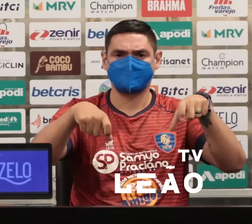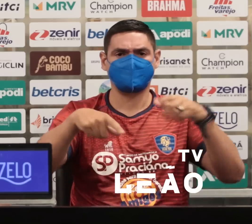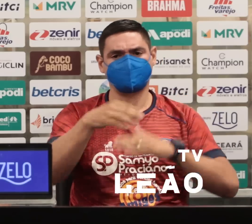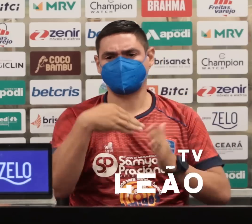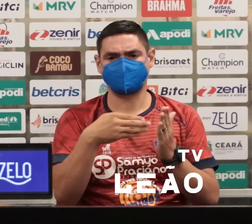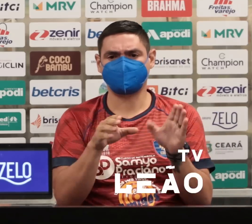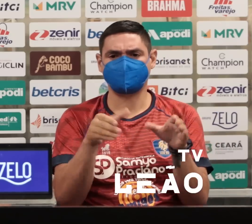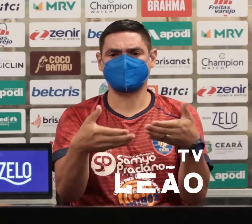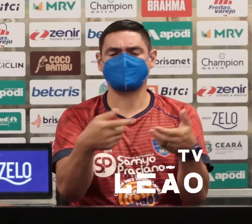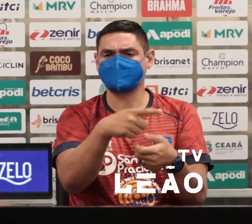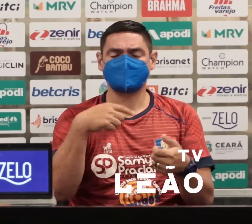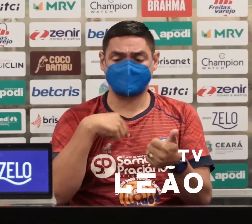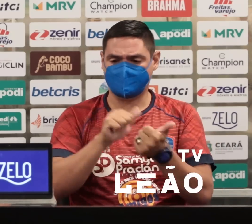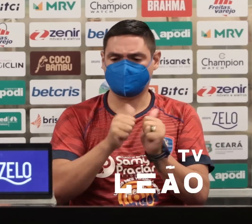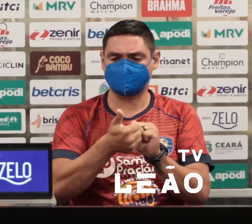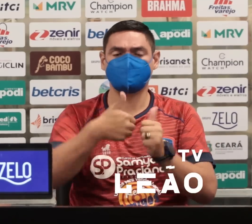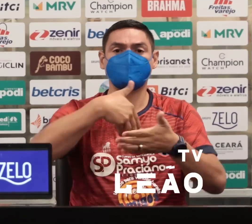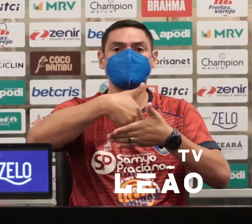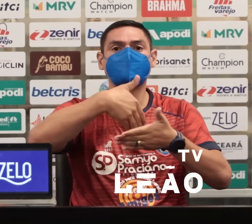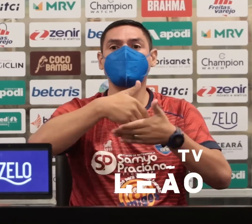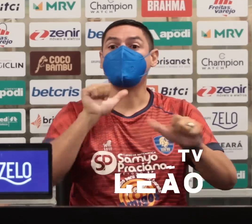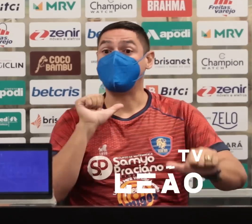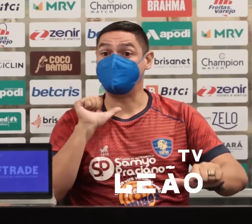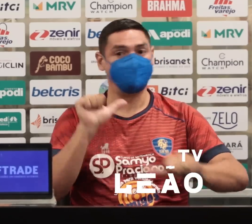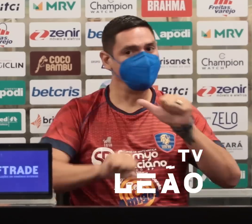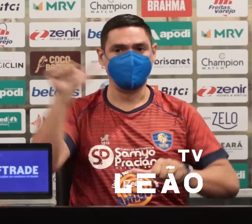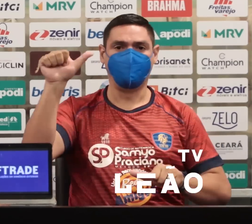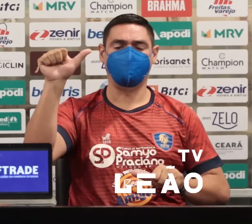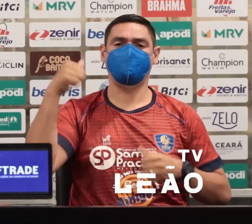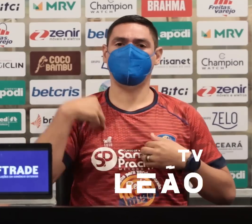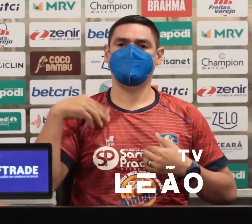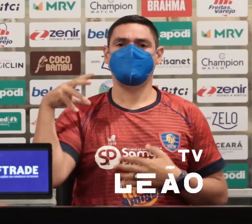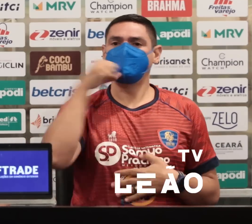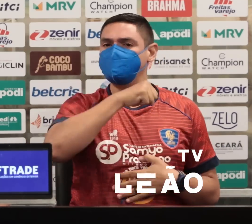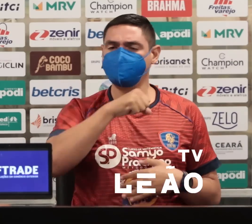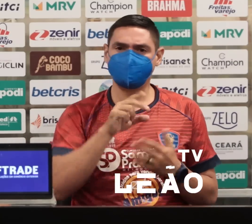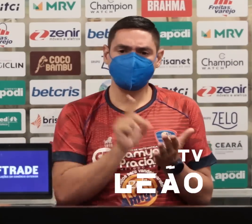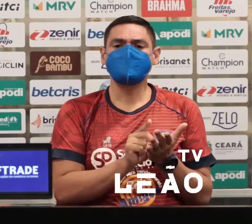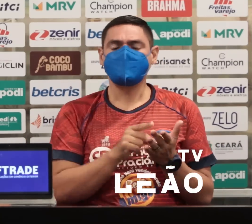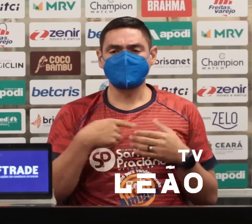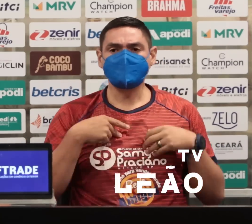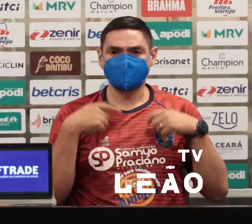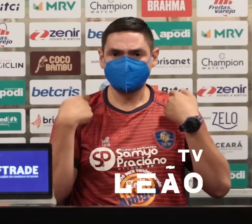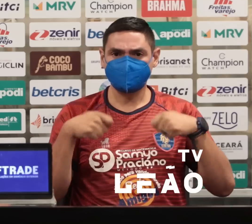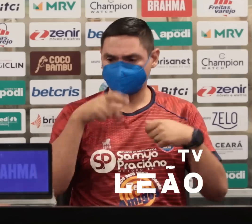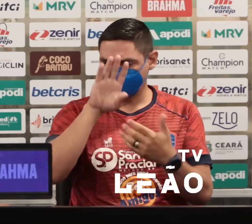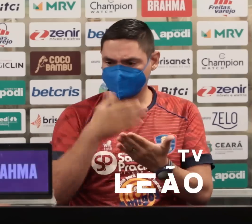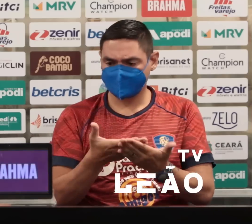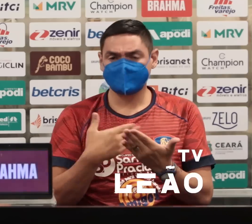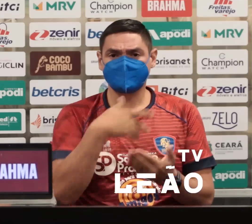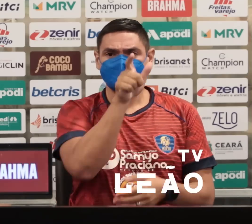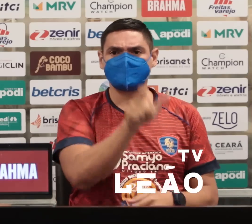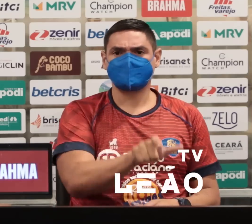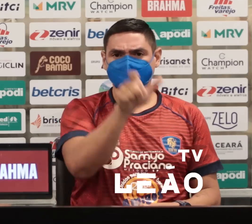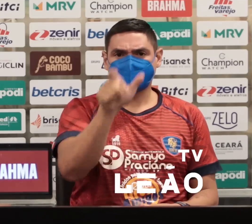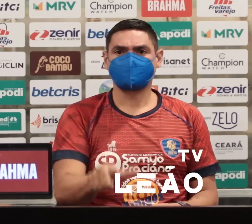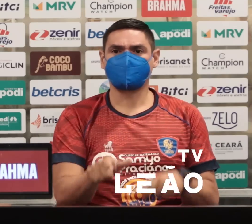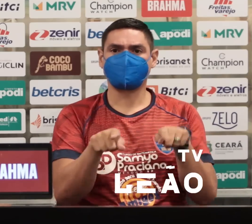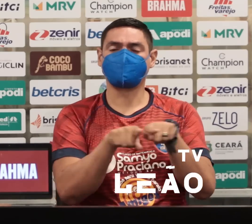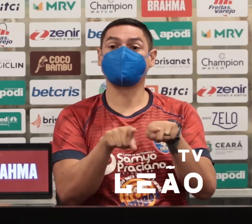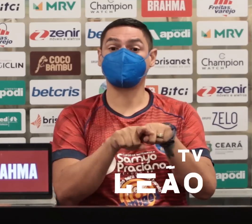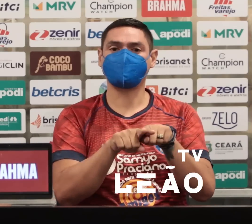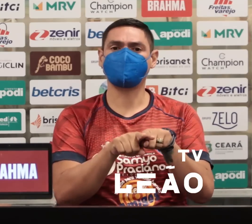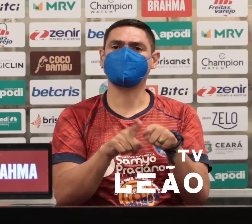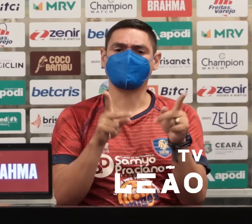elenco. O futebol muda o rápidamente. Tenemos que o confiar, son nuestros jugadores, son jugadores que han demostrado